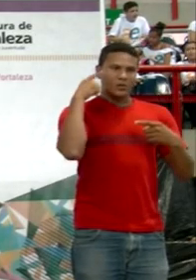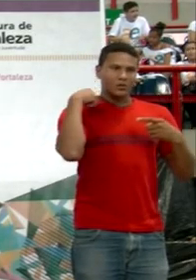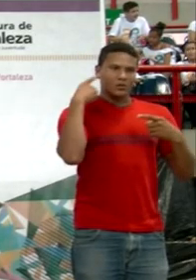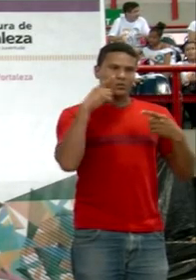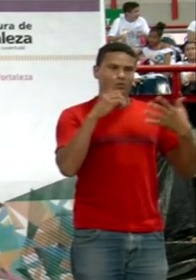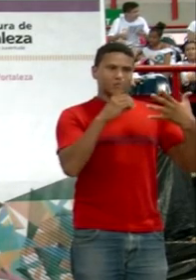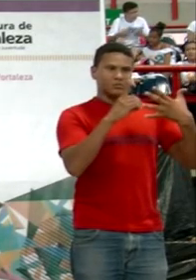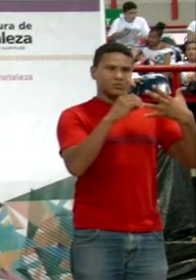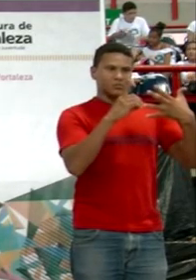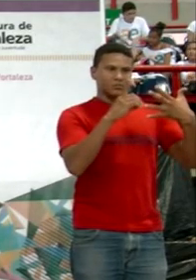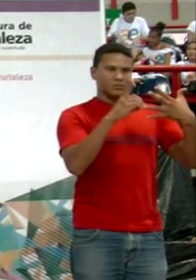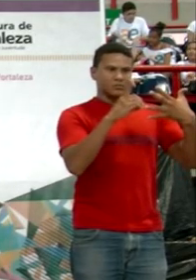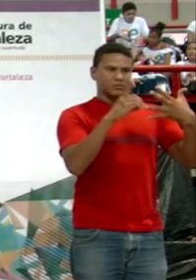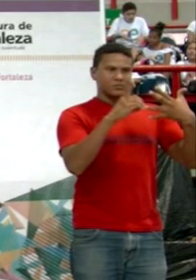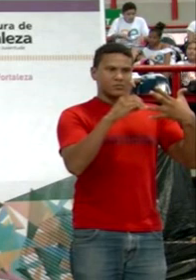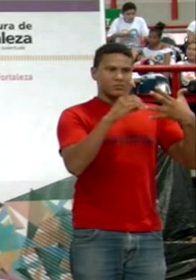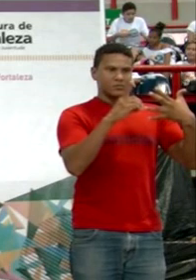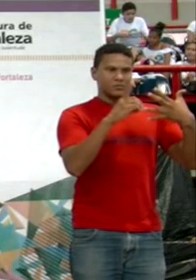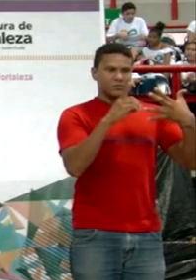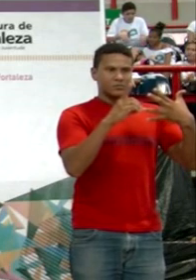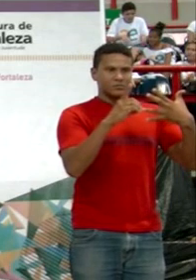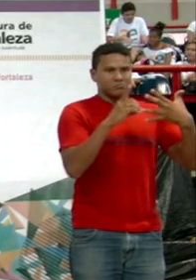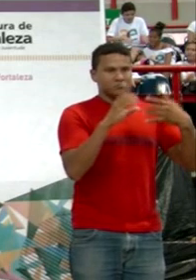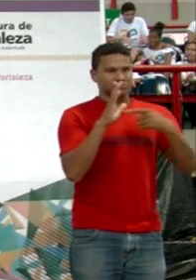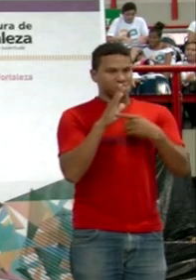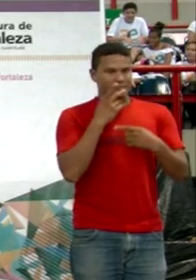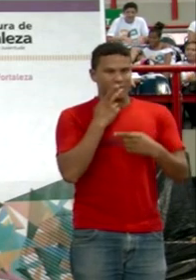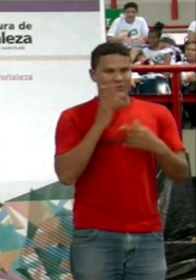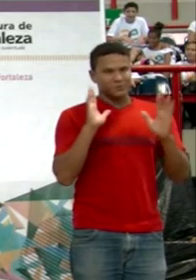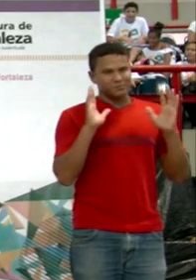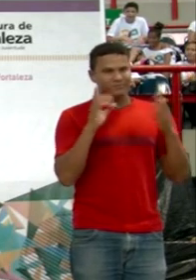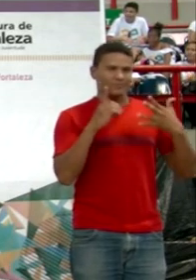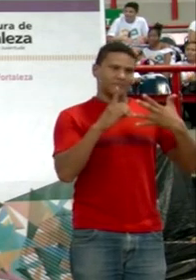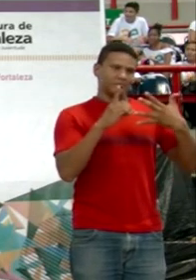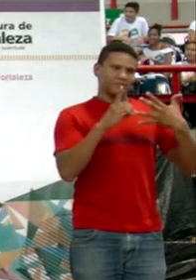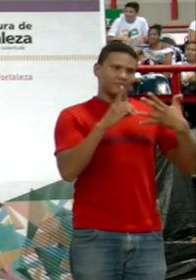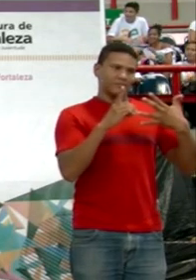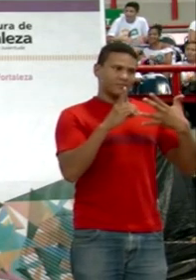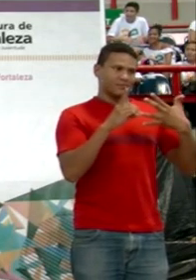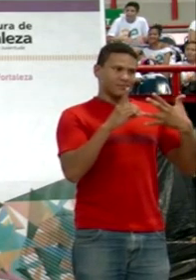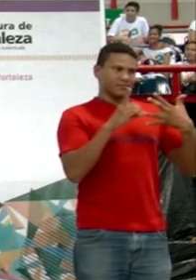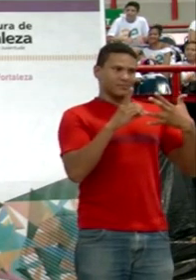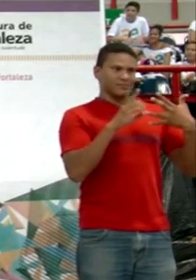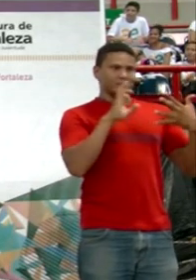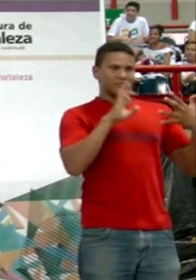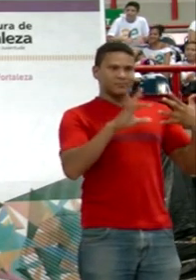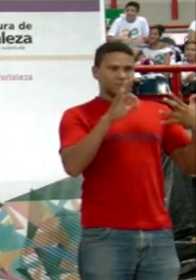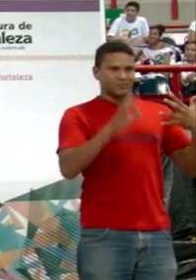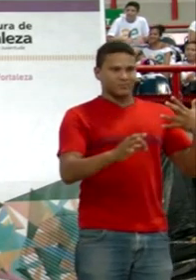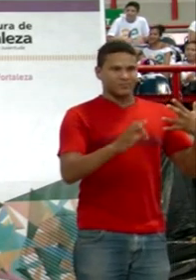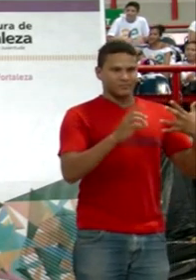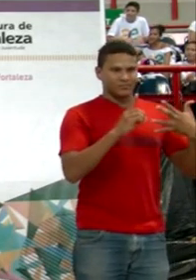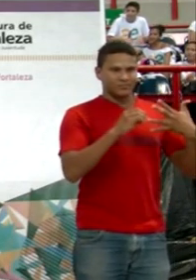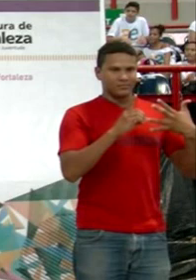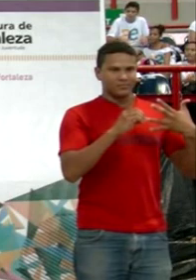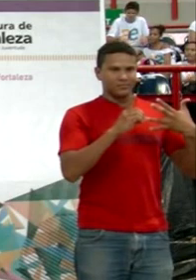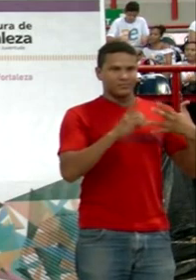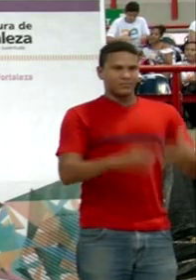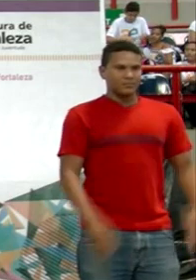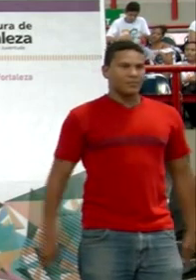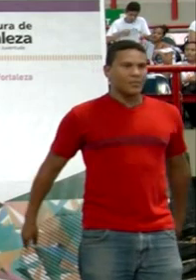ácidos fortes, o H2SO4 e o HNO3. Deixa eu escolher outro aqui para a gente fazer. Vamos fazer a